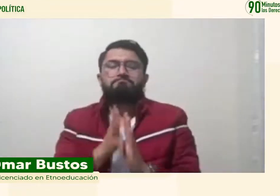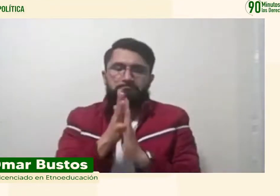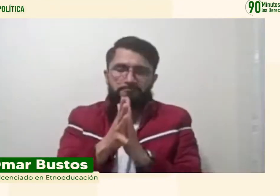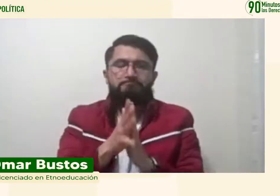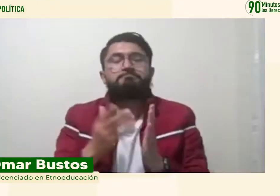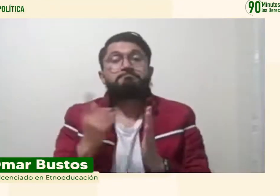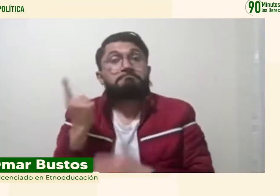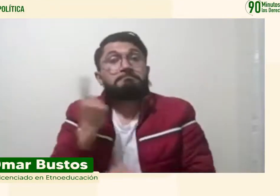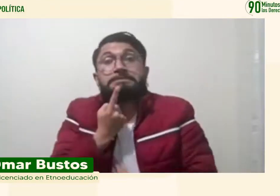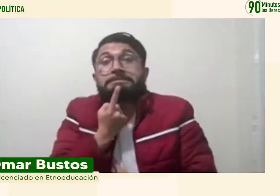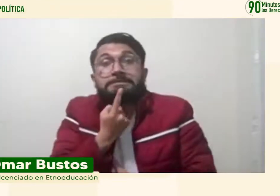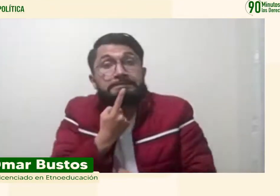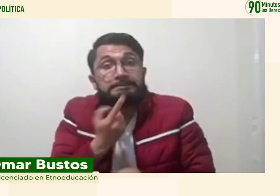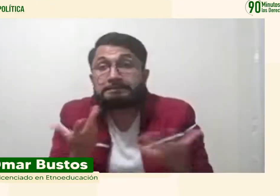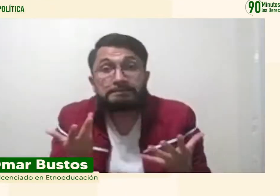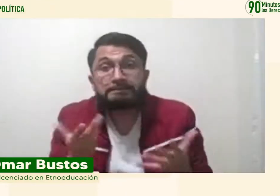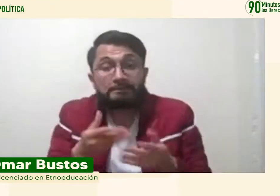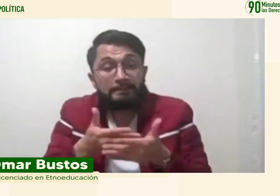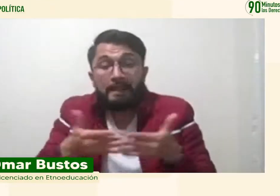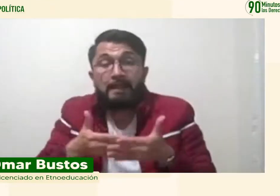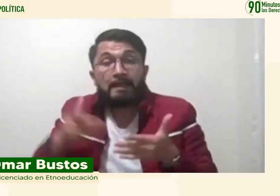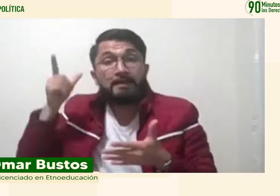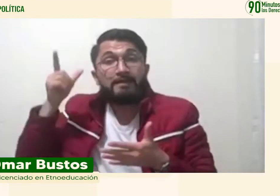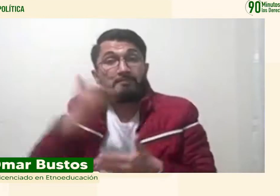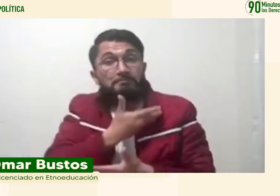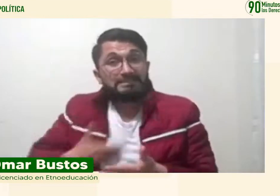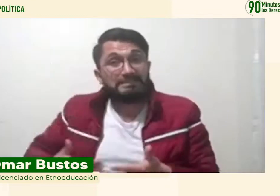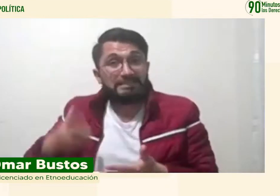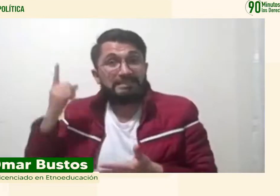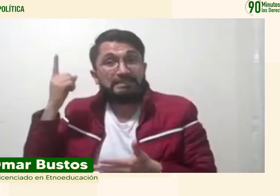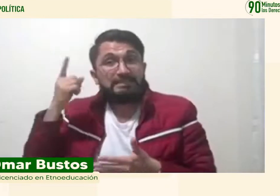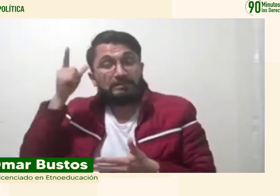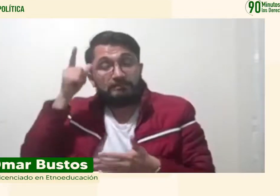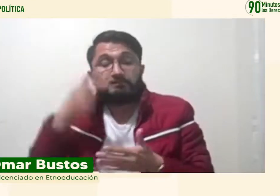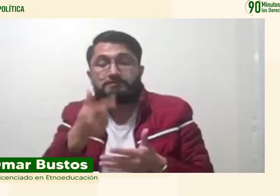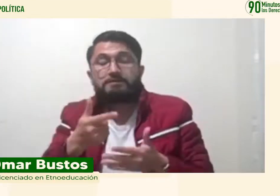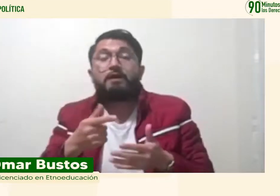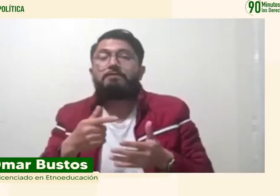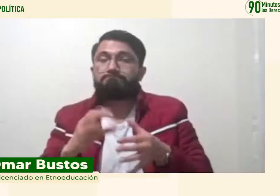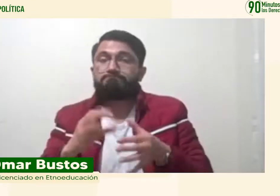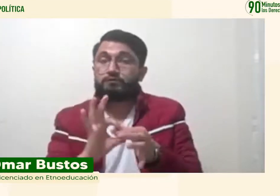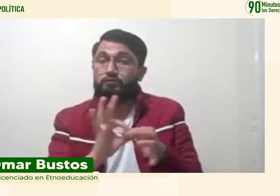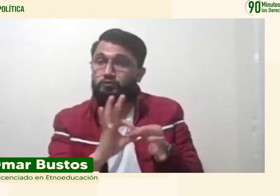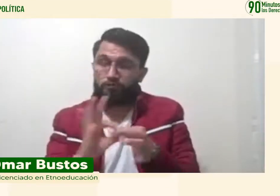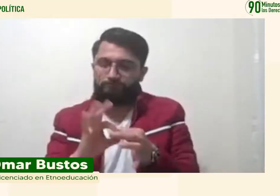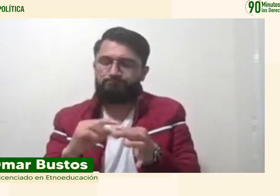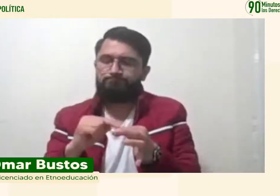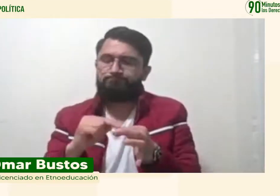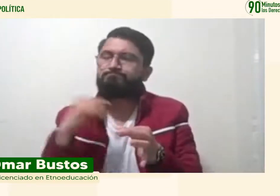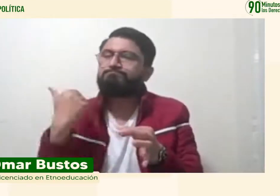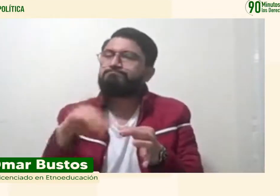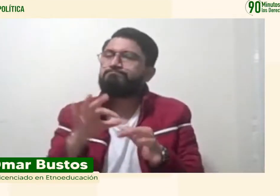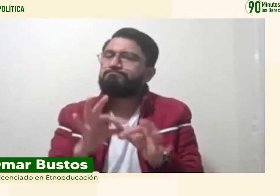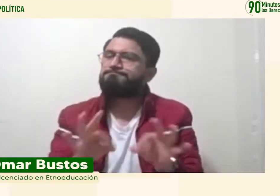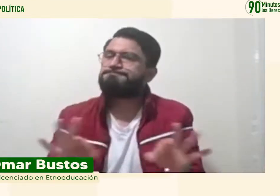de saber que lo que va a pasar y que decía esta carta directamente del presidente ni ná